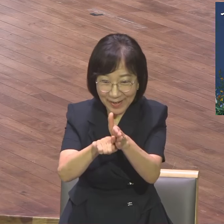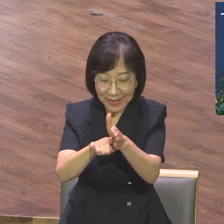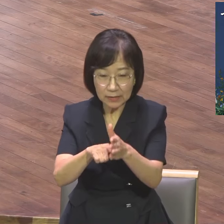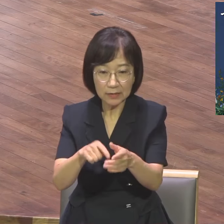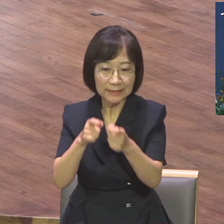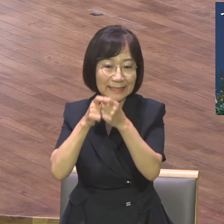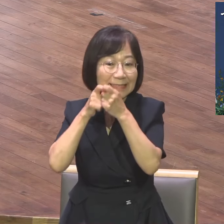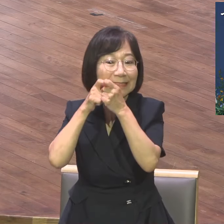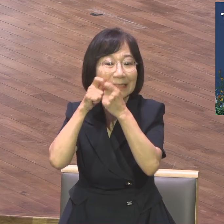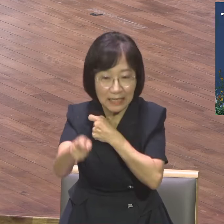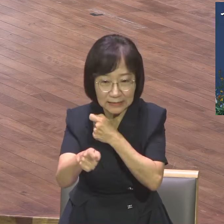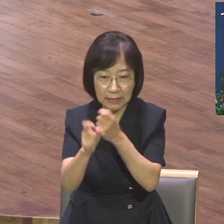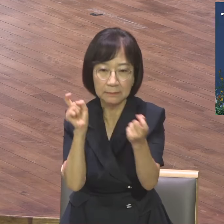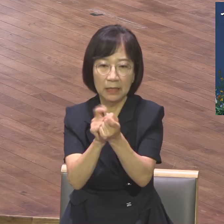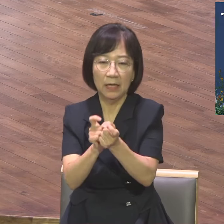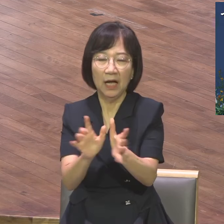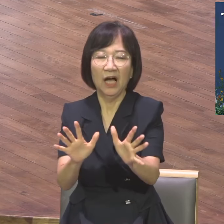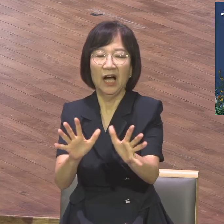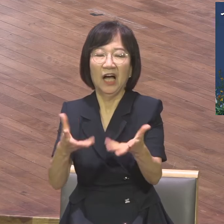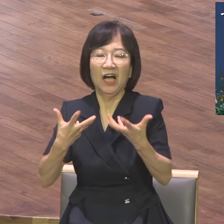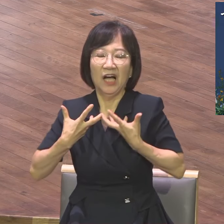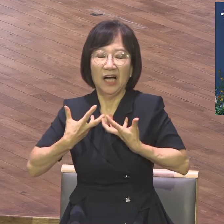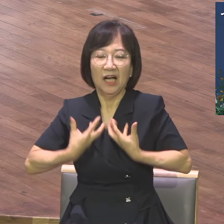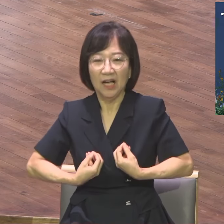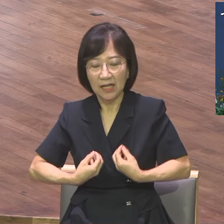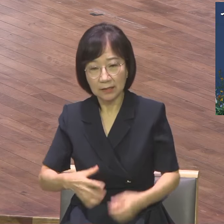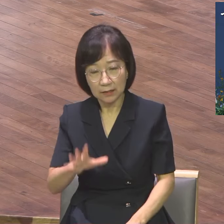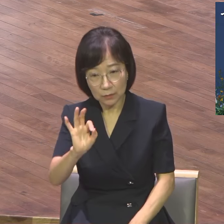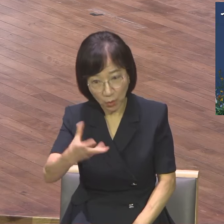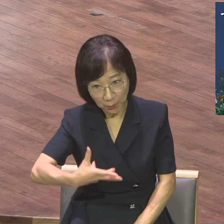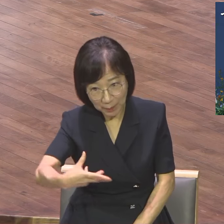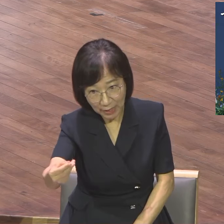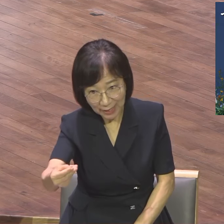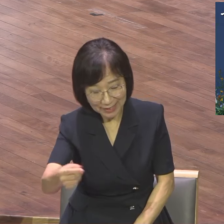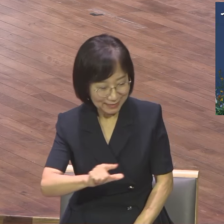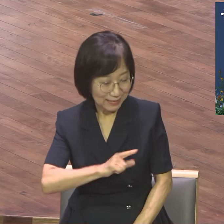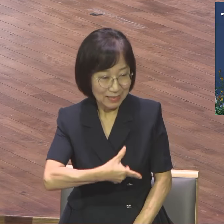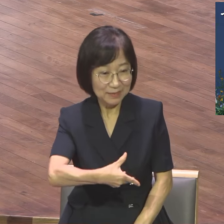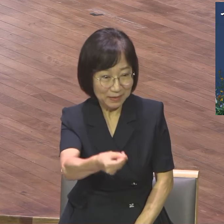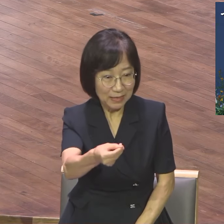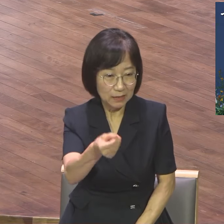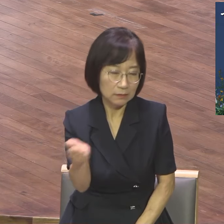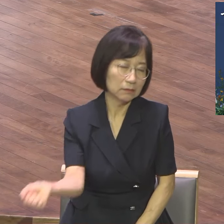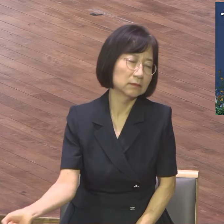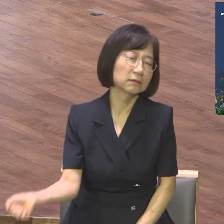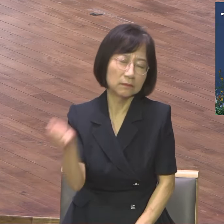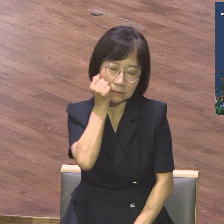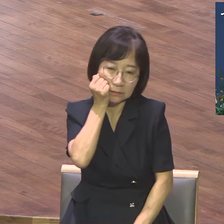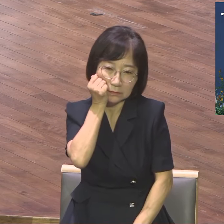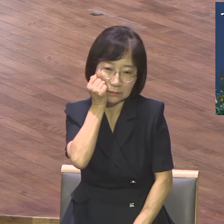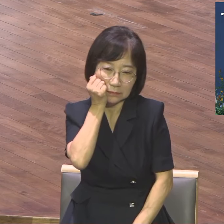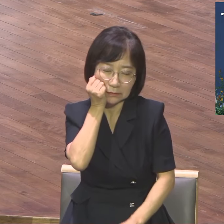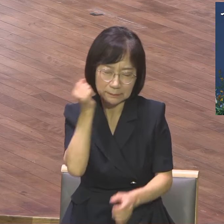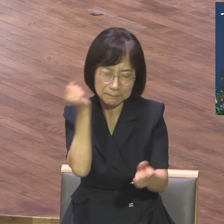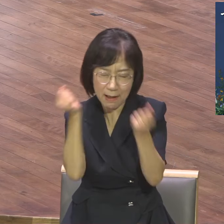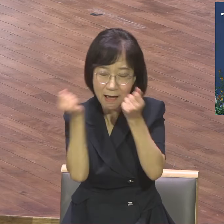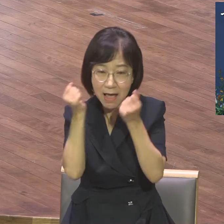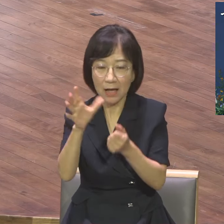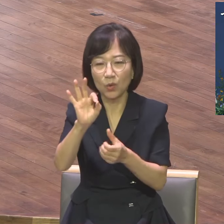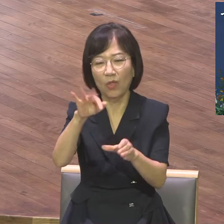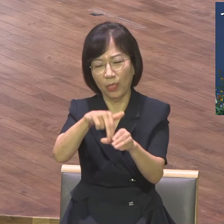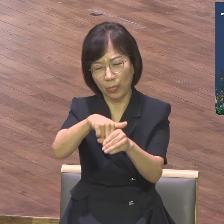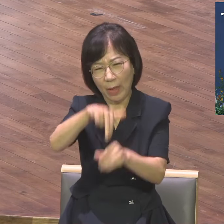당하는 경우지요. 돈을 빌려줬다가 명의를 빌려줬다가 완전히 빈털터리가